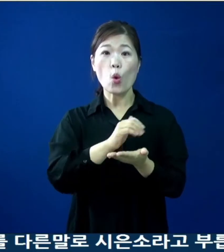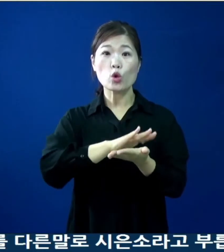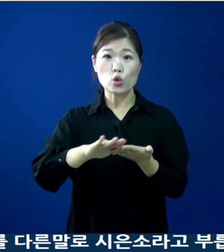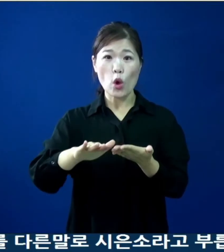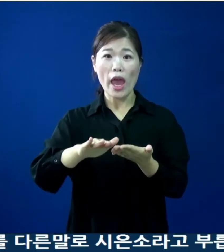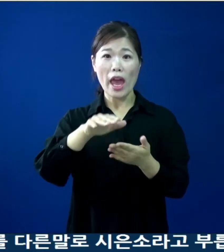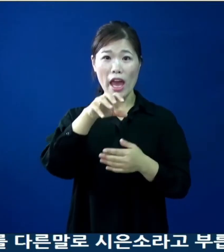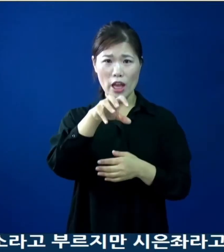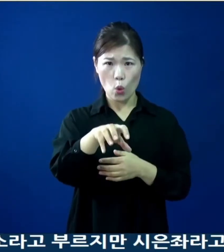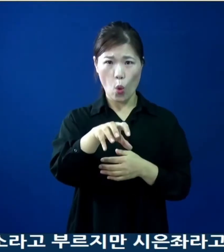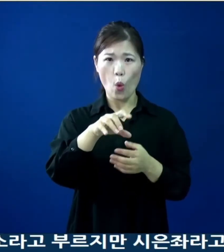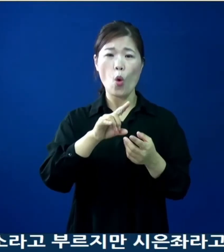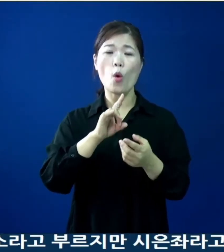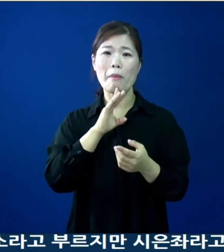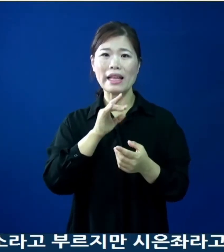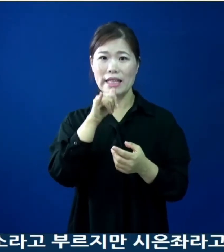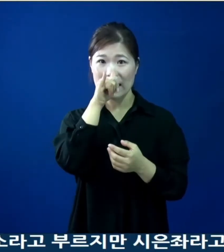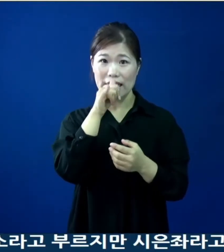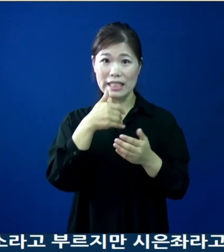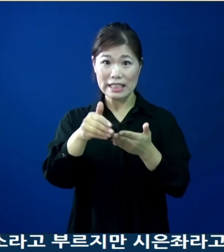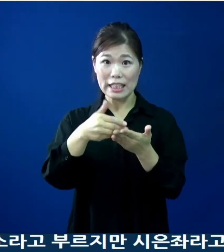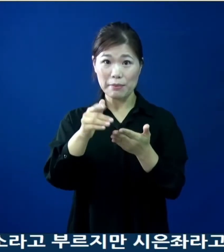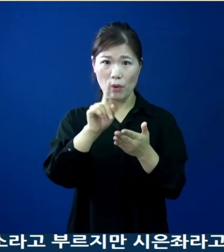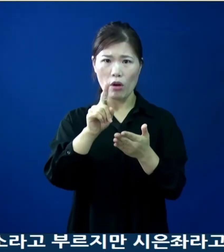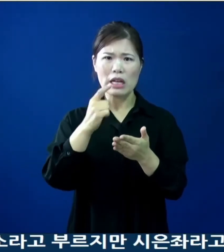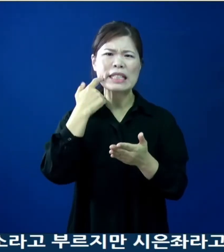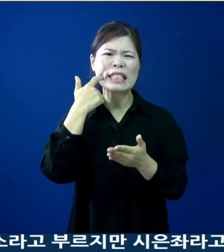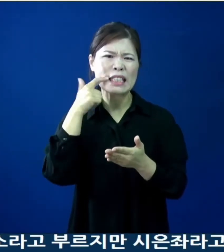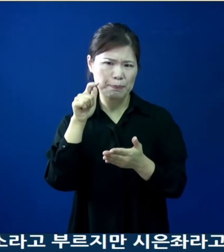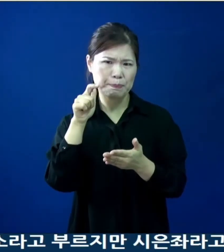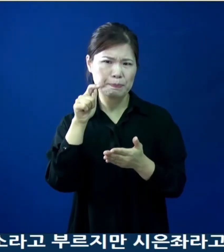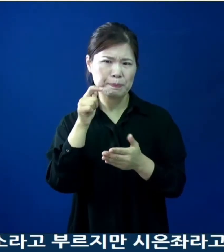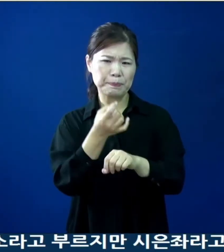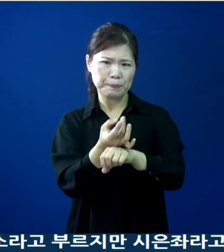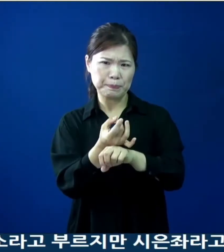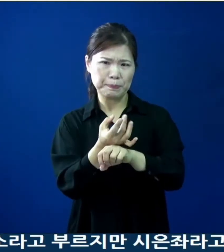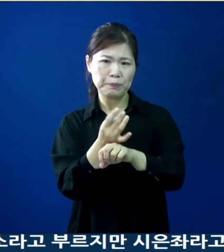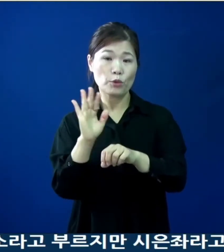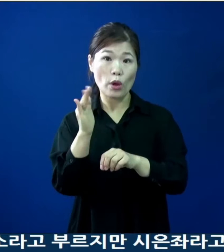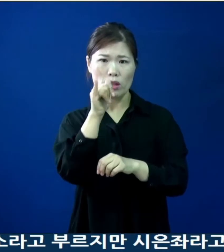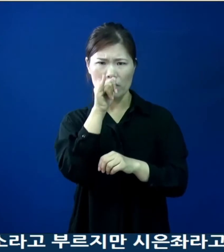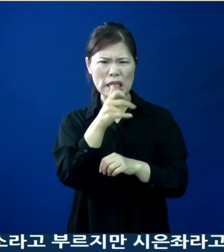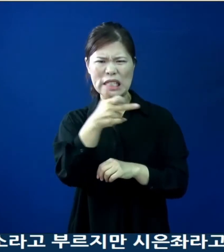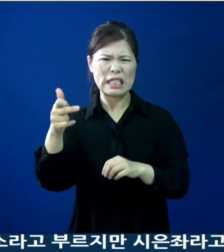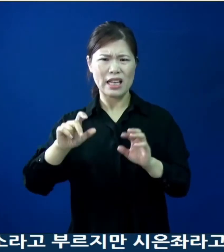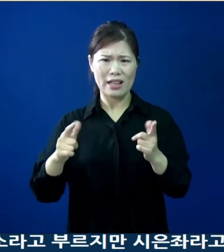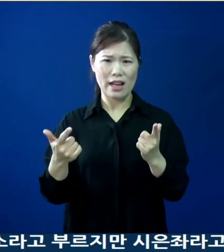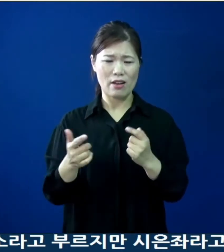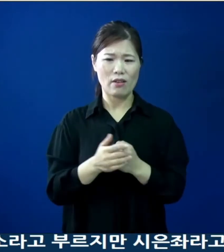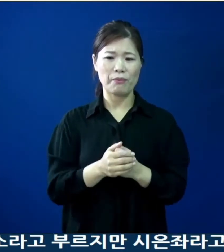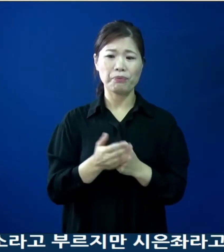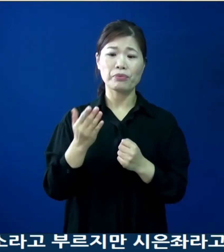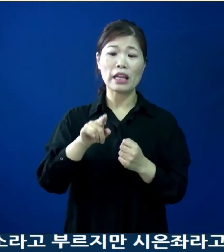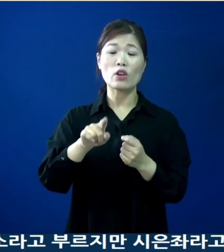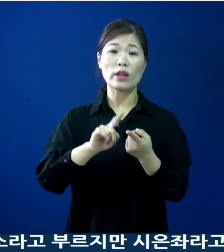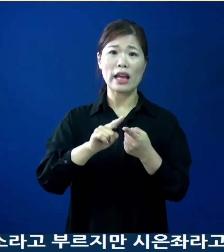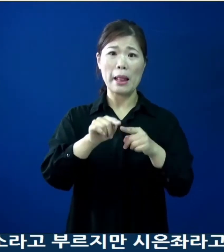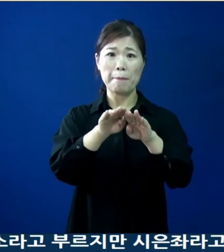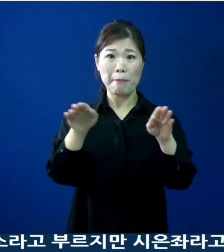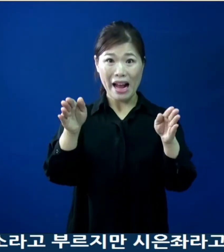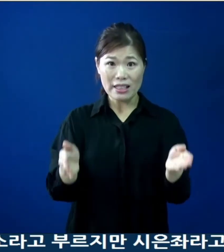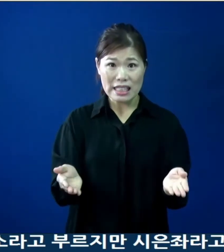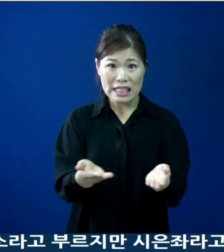그림, 이런 모습이에요. 금으로 되어 있고요. 뭐 그렇게 크지는 않습니다. 여러분, 밑에 박스형으로